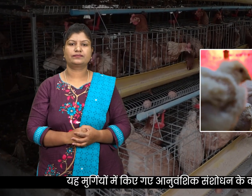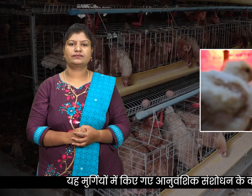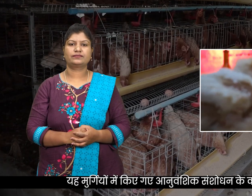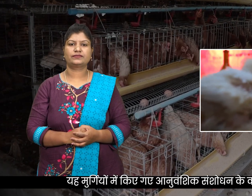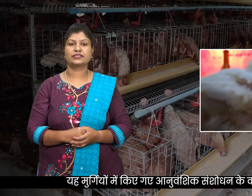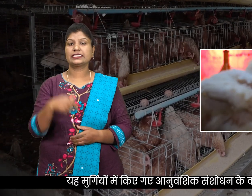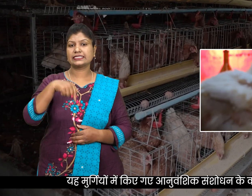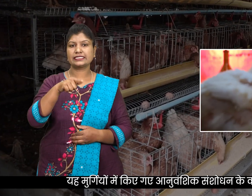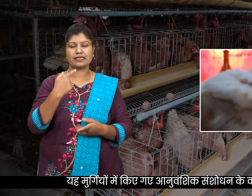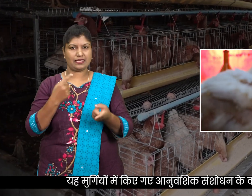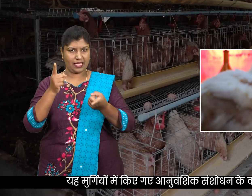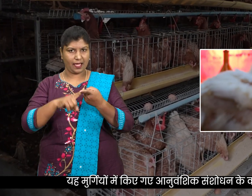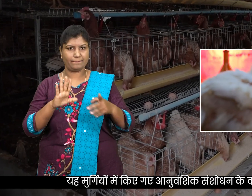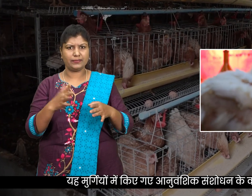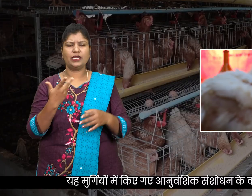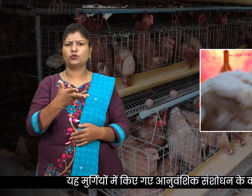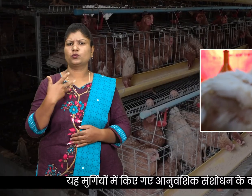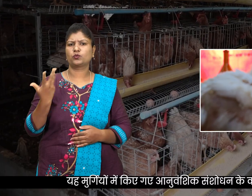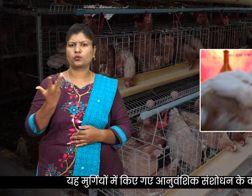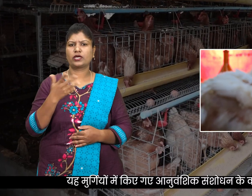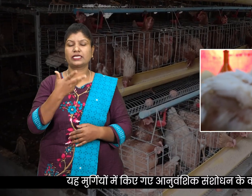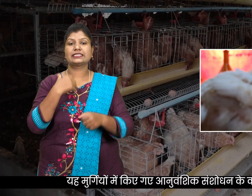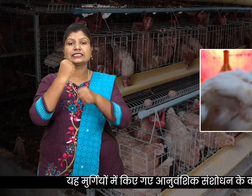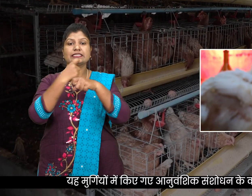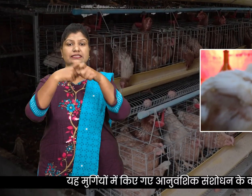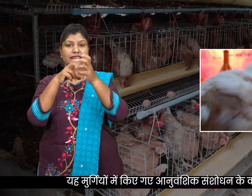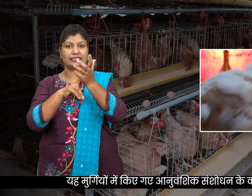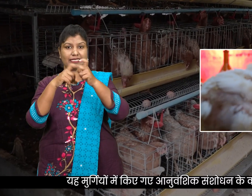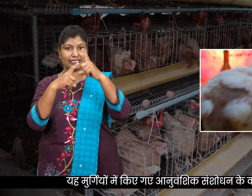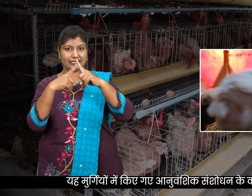यह मुर्गियों में किए गए आनुवंशिक संशोधन के कारण होते हैं।